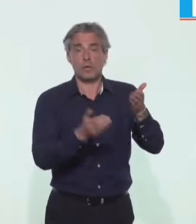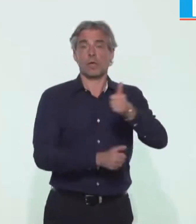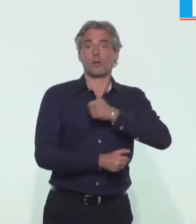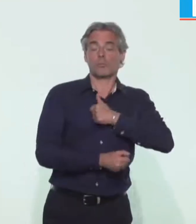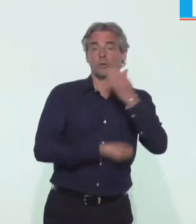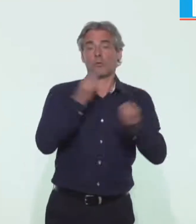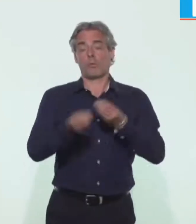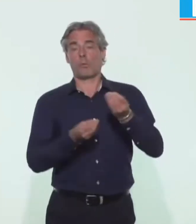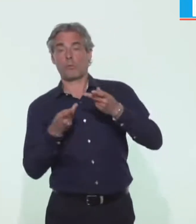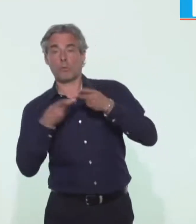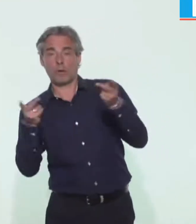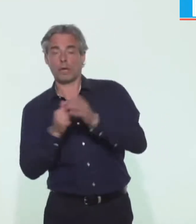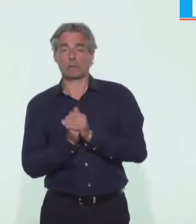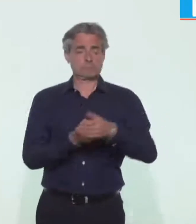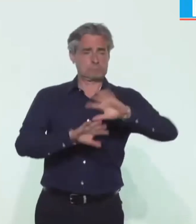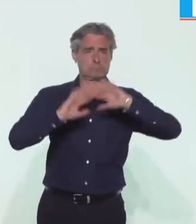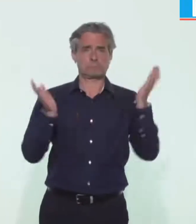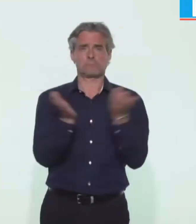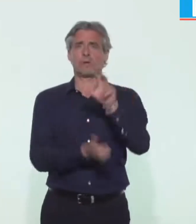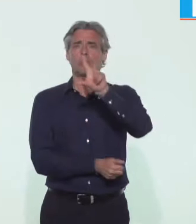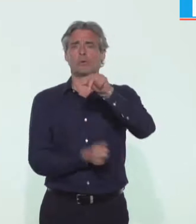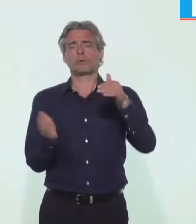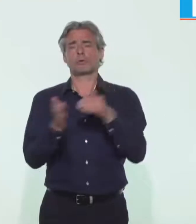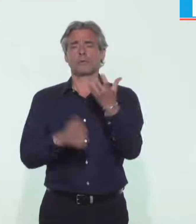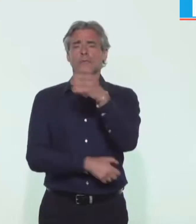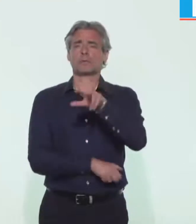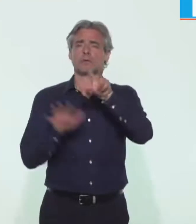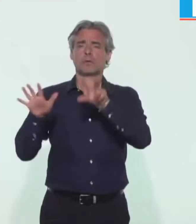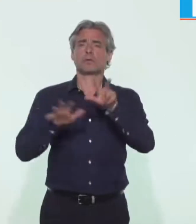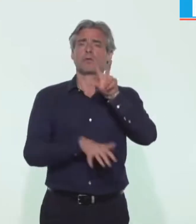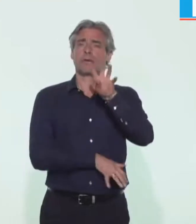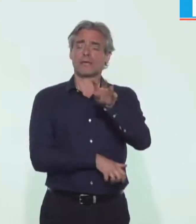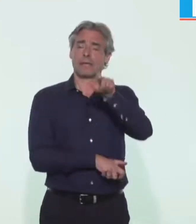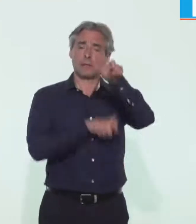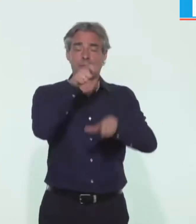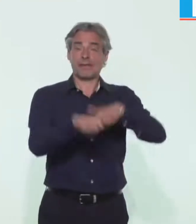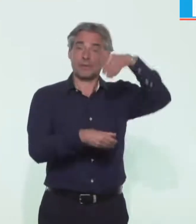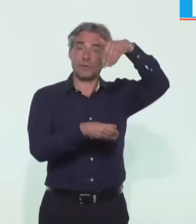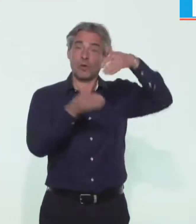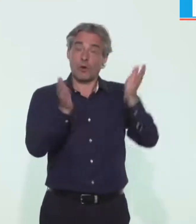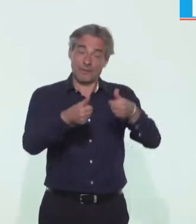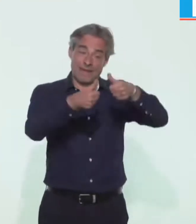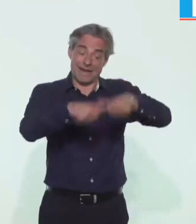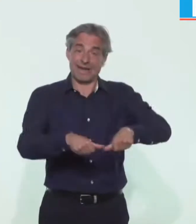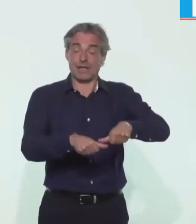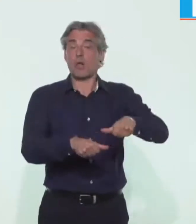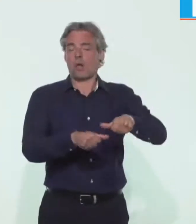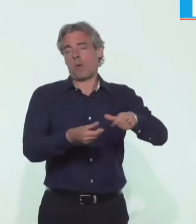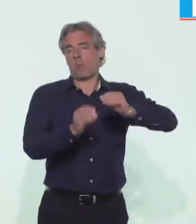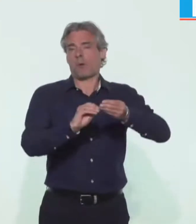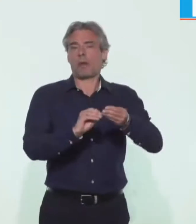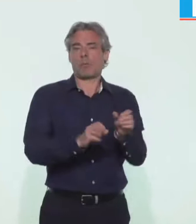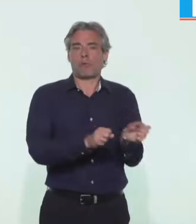privés, font état de 30 584 personnes encore hospitalisées pour la prise en charge d'une